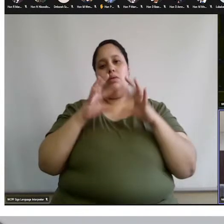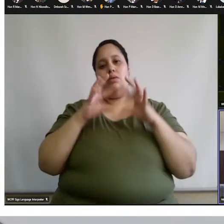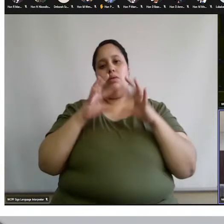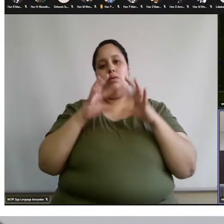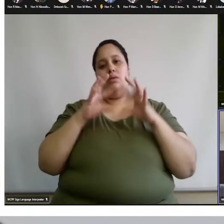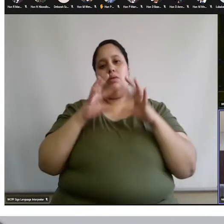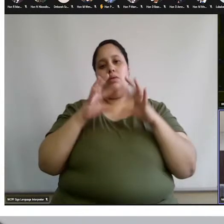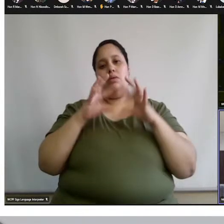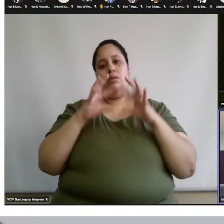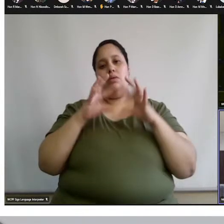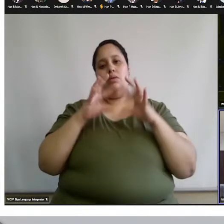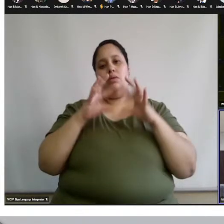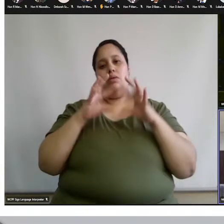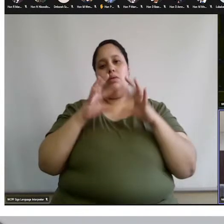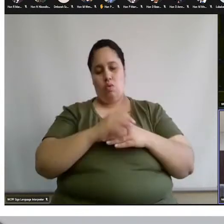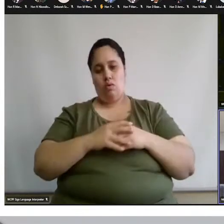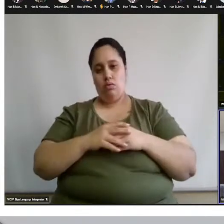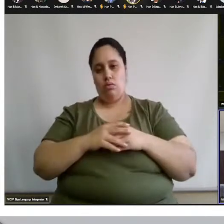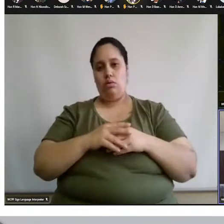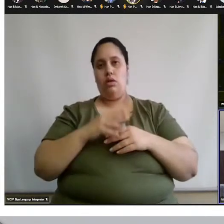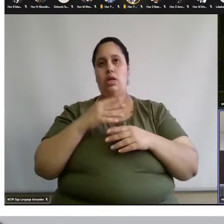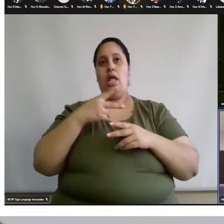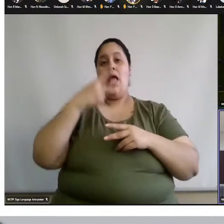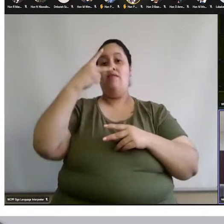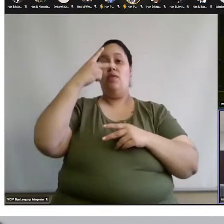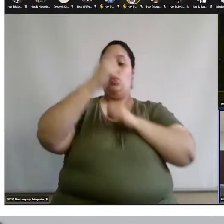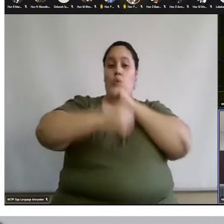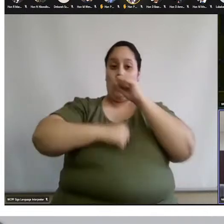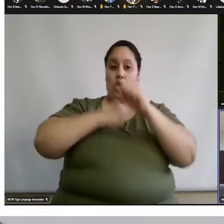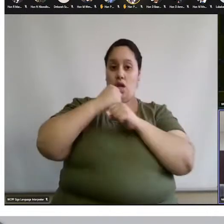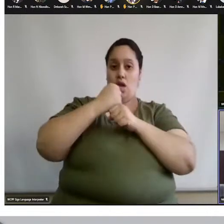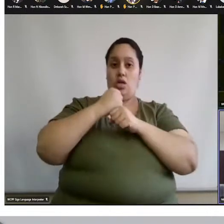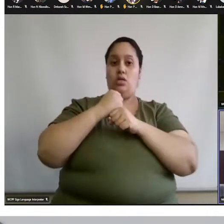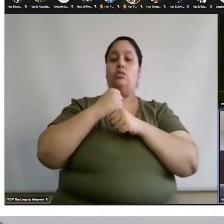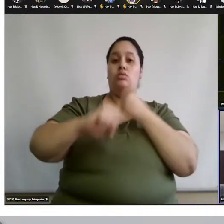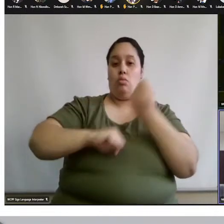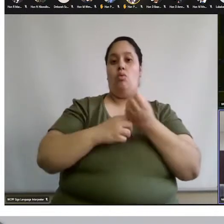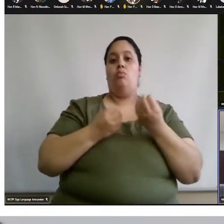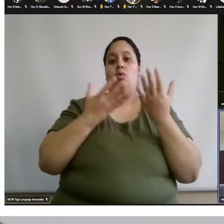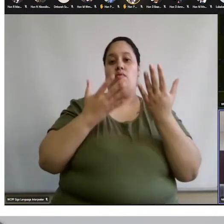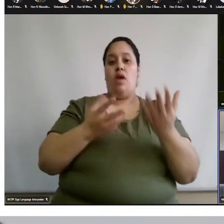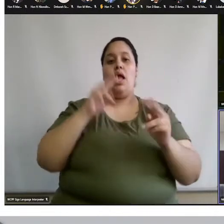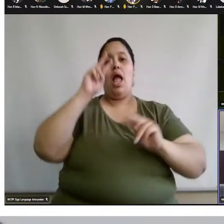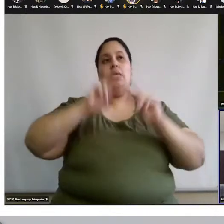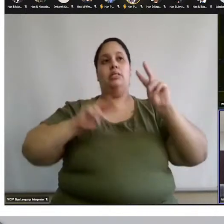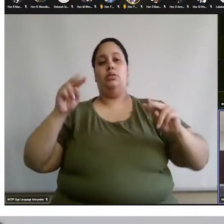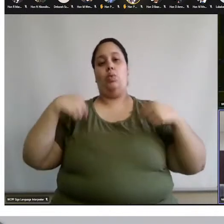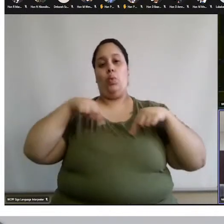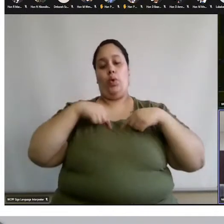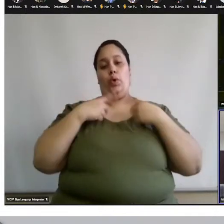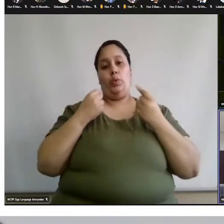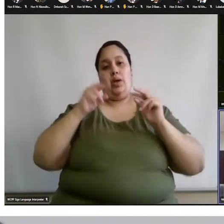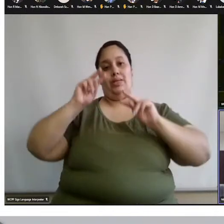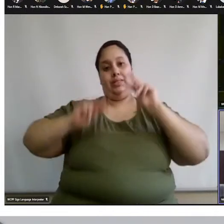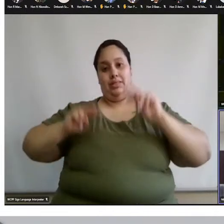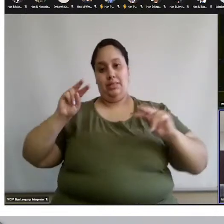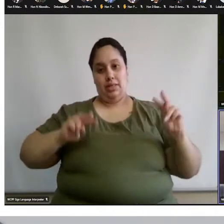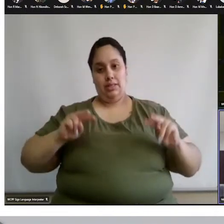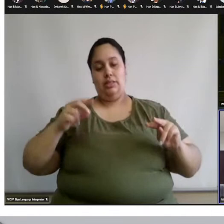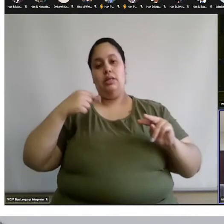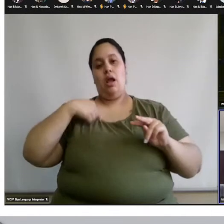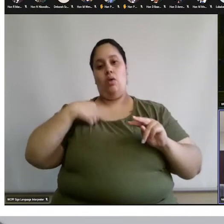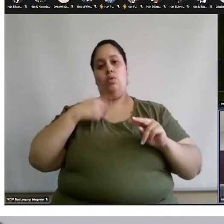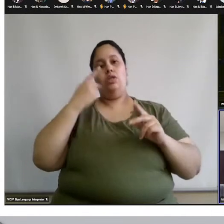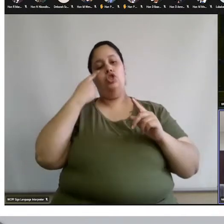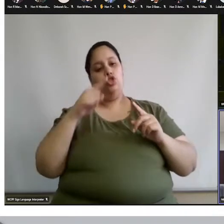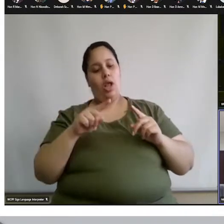veldassesseringskriteria. Twee jaarlikse rampassesserings word onderneem om onder meer die huidige status